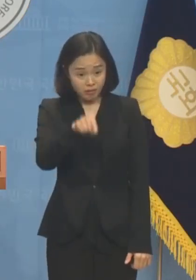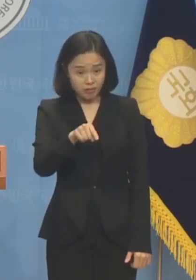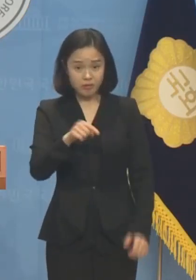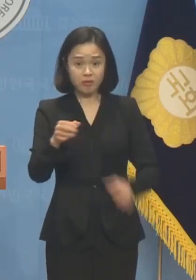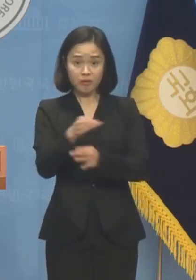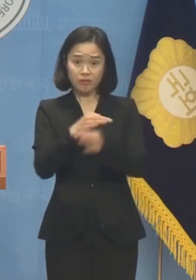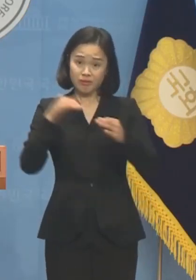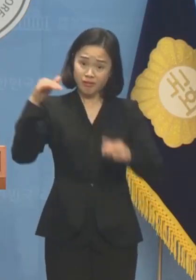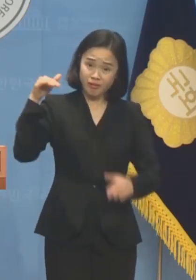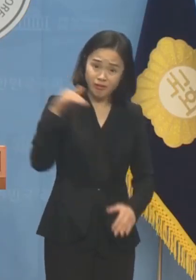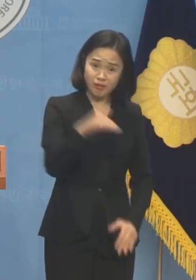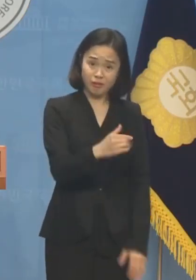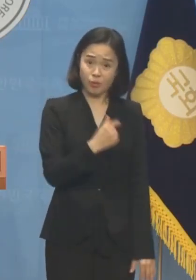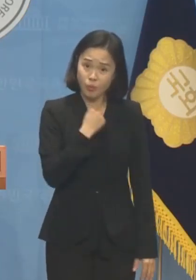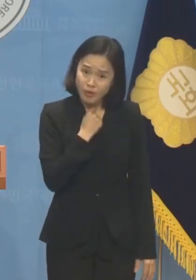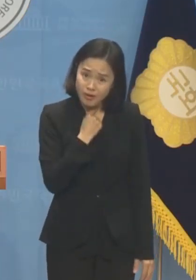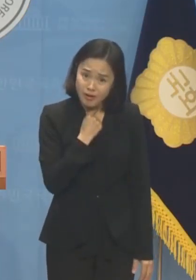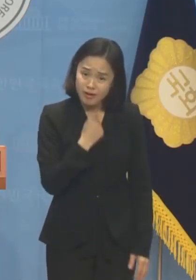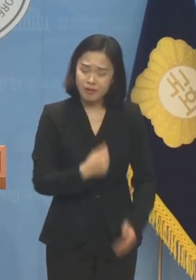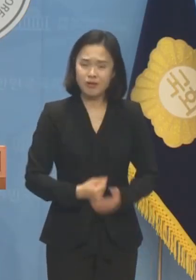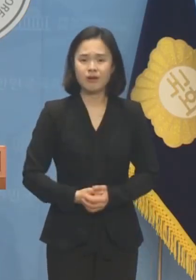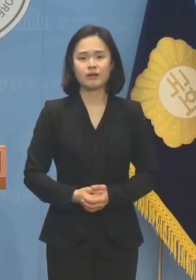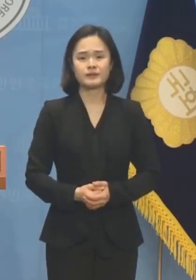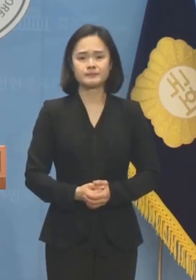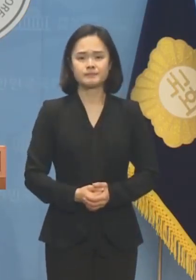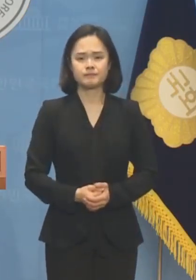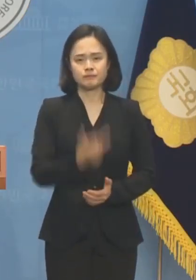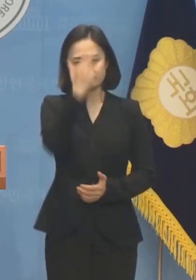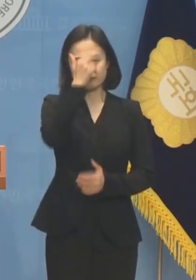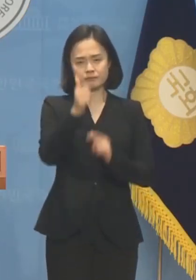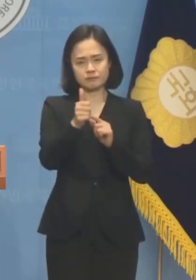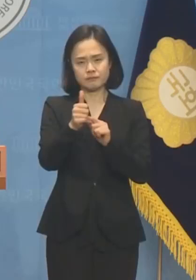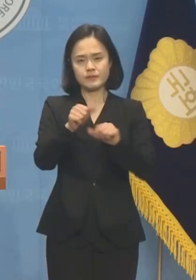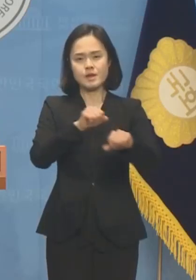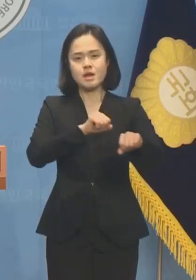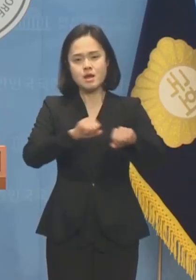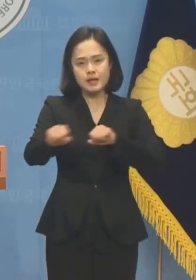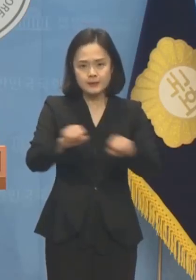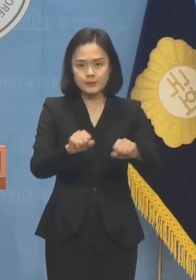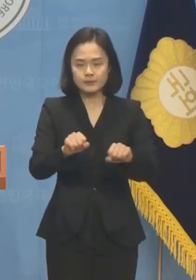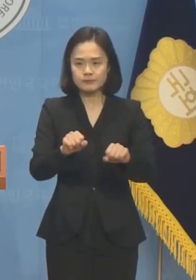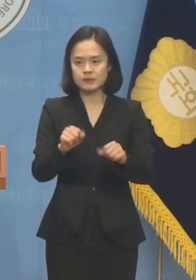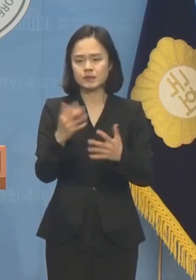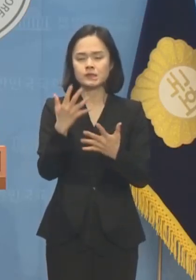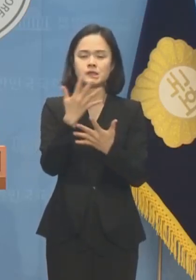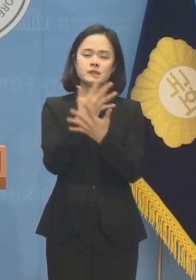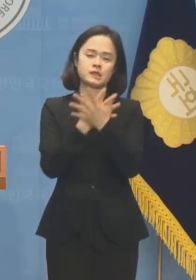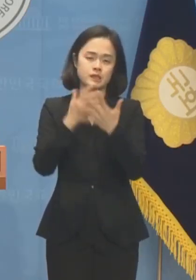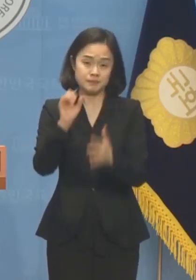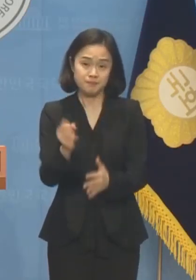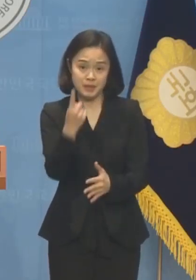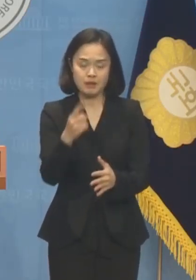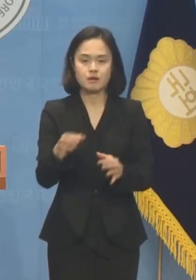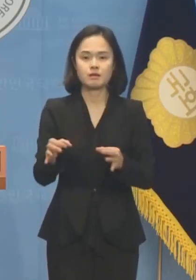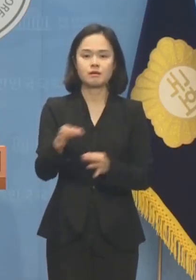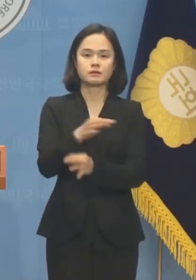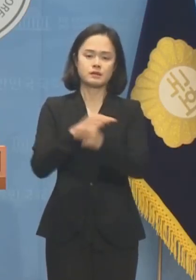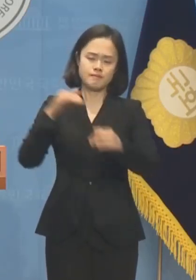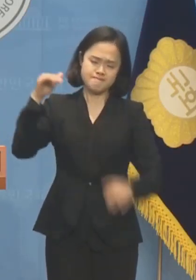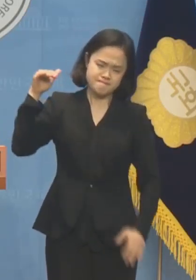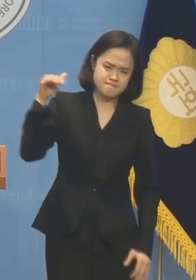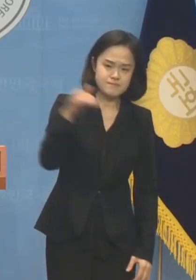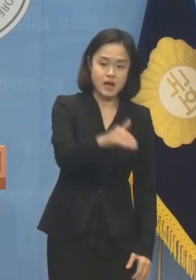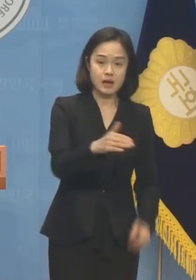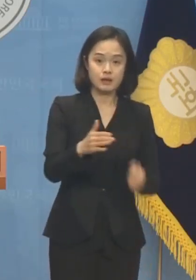최상목 대행은 자신의 모호한 처신이 사태를 이 지경으로 만들었음을 유념하고 시장의 경고에 응답해야